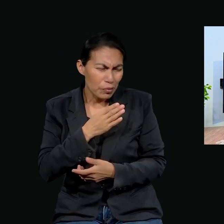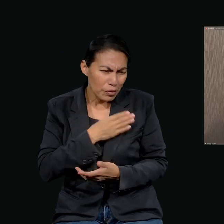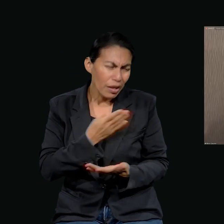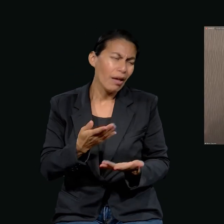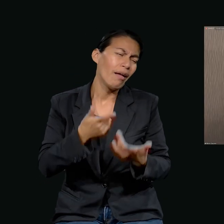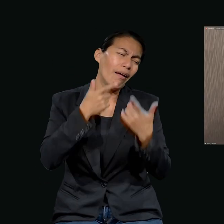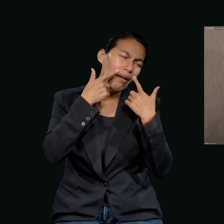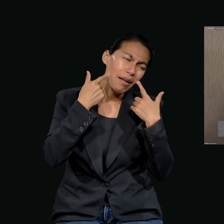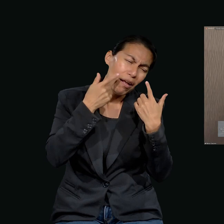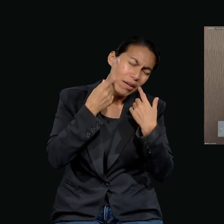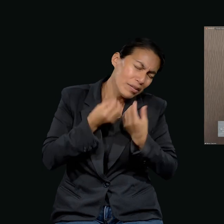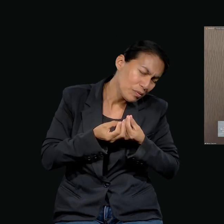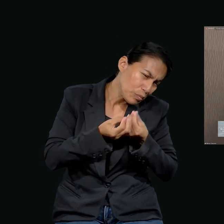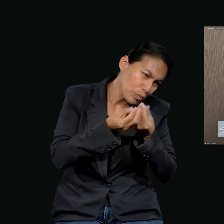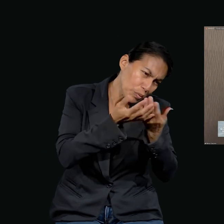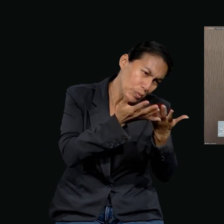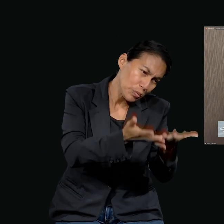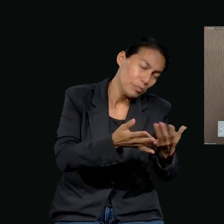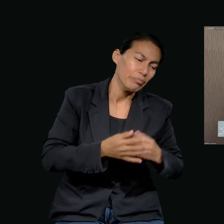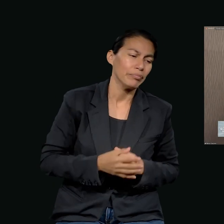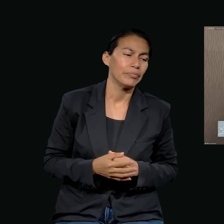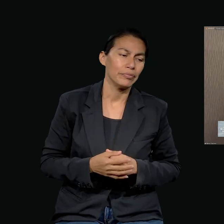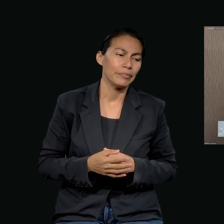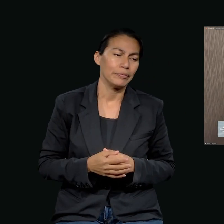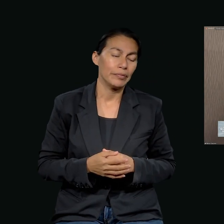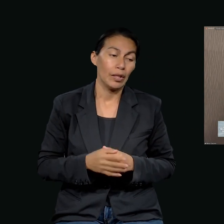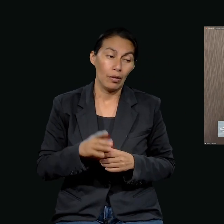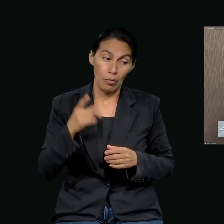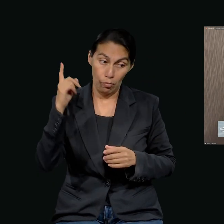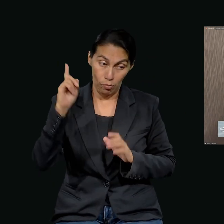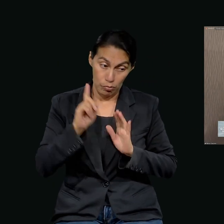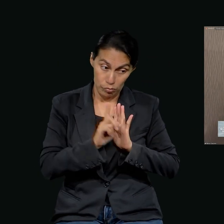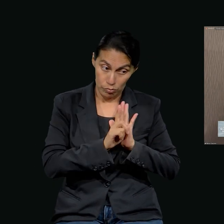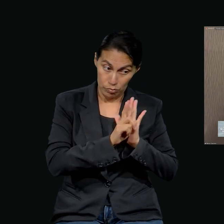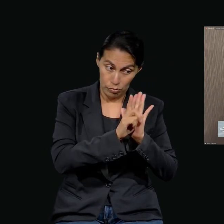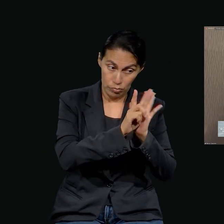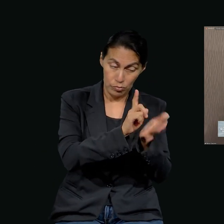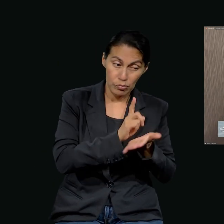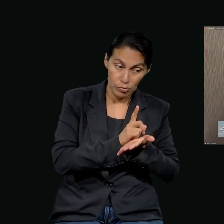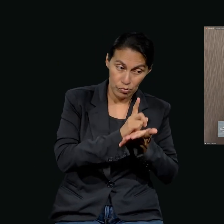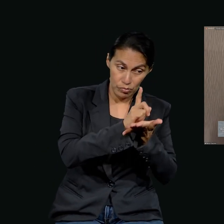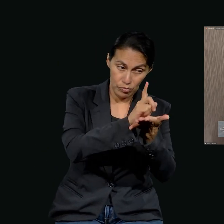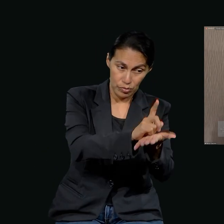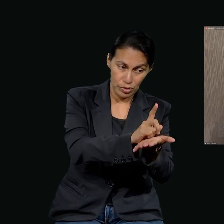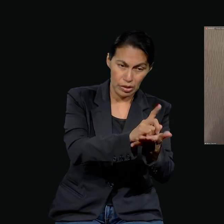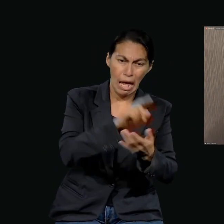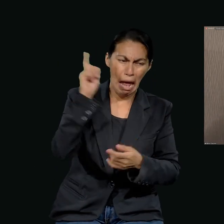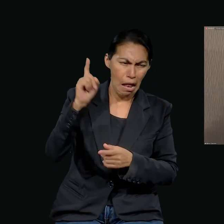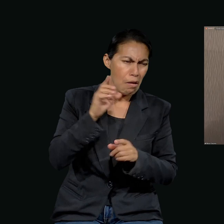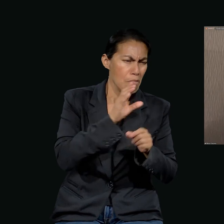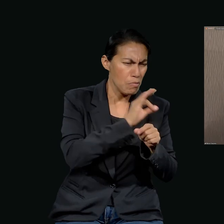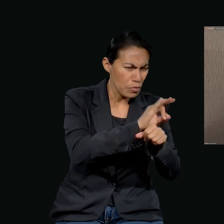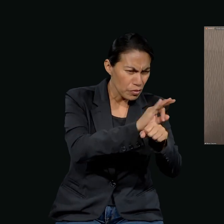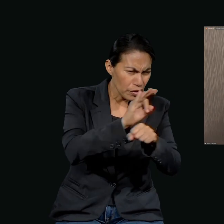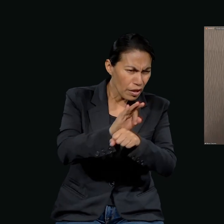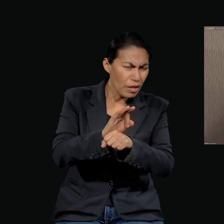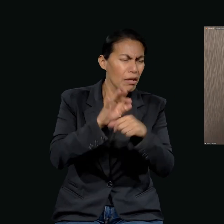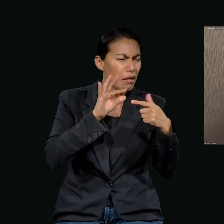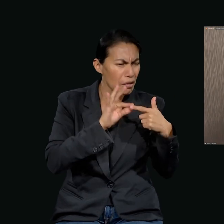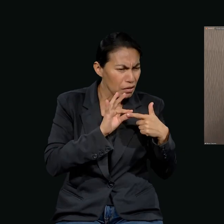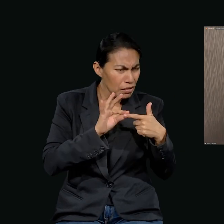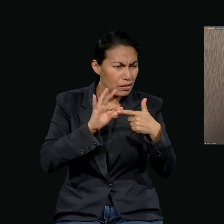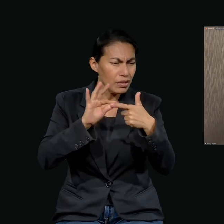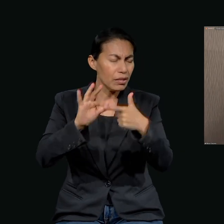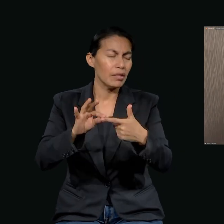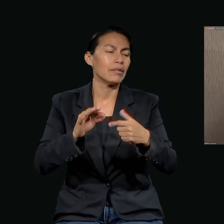manifestando su voluntad y su gracia con usted, dando una revelación clara